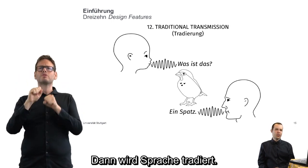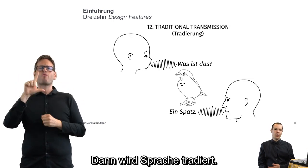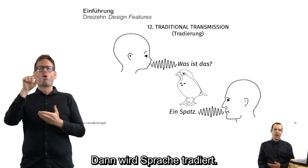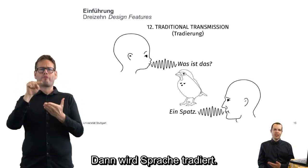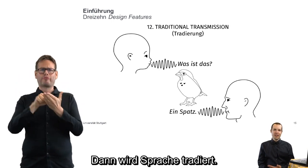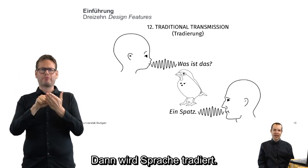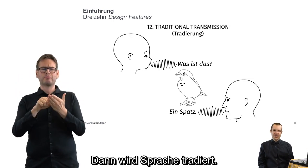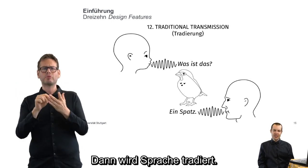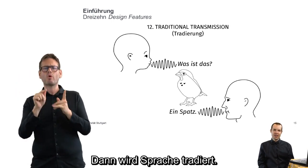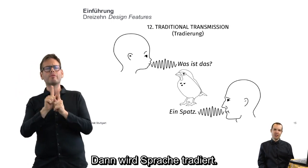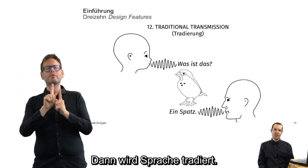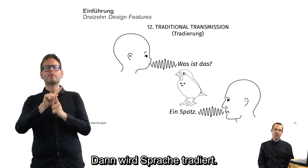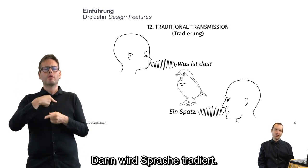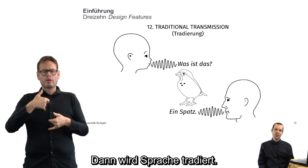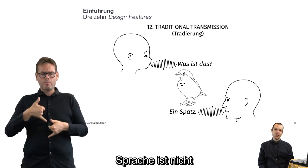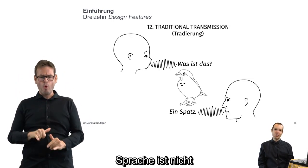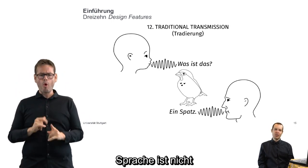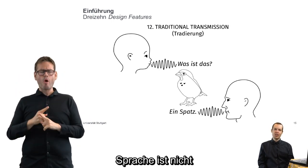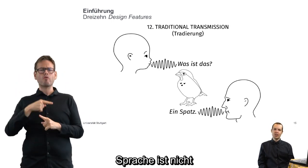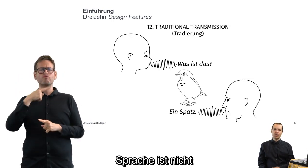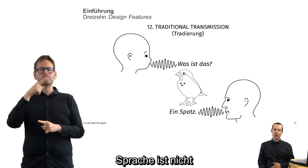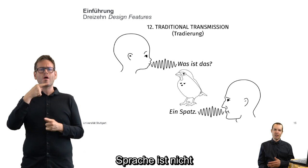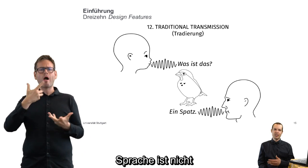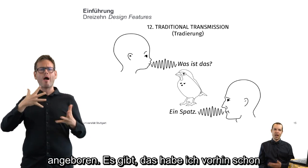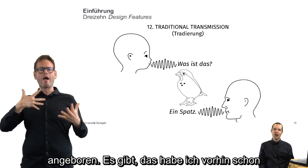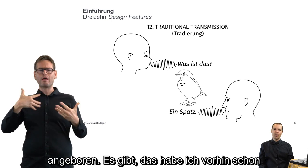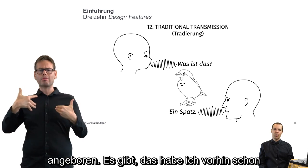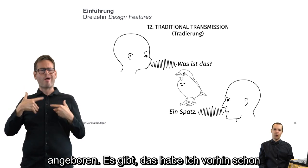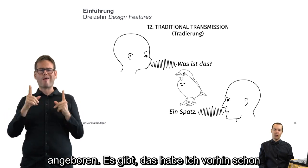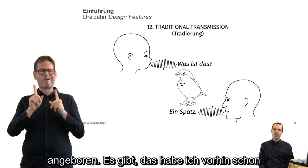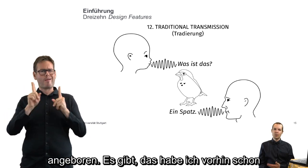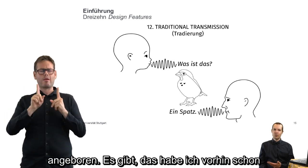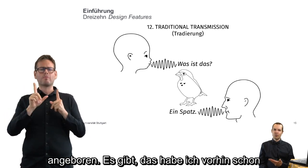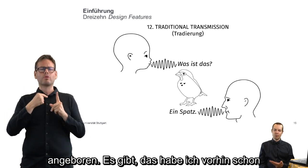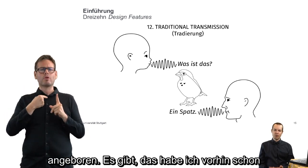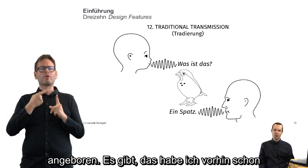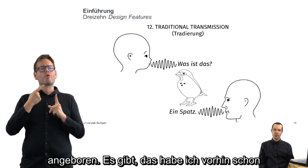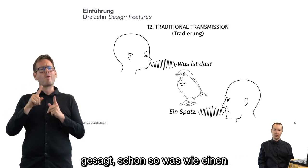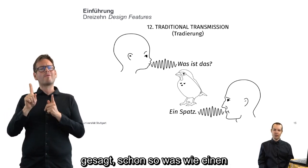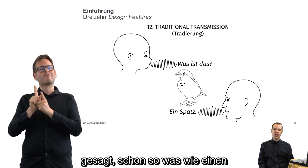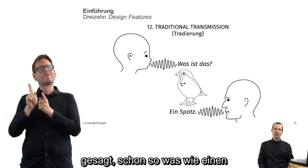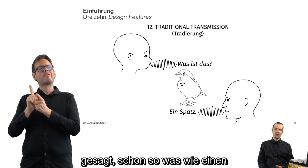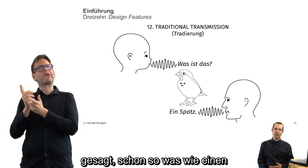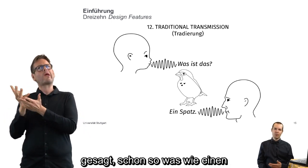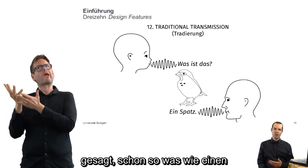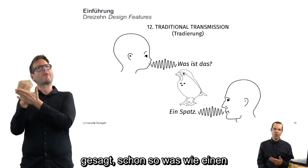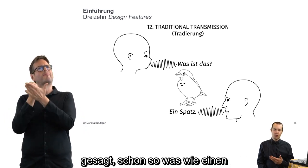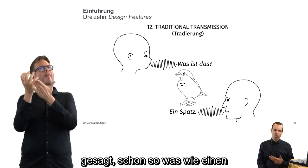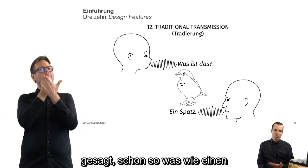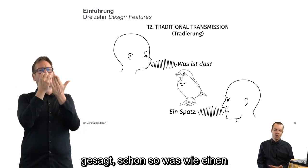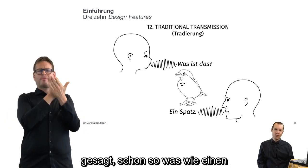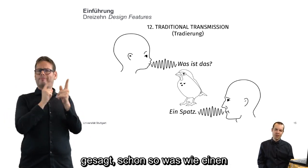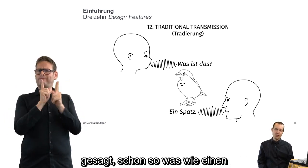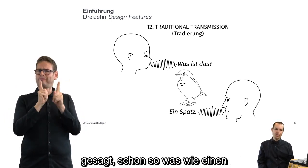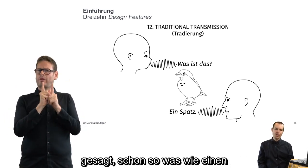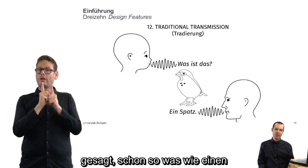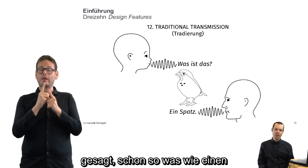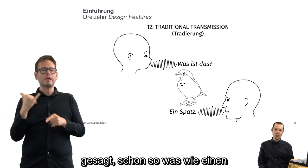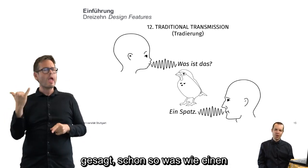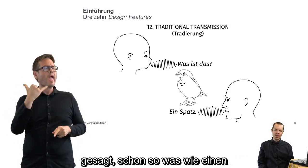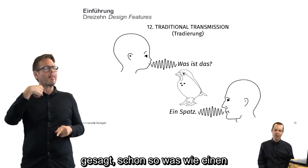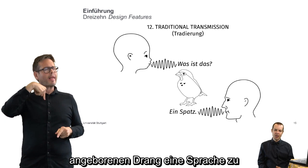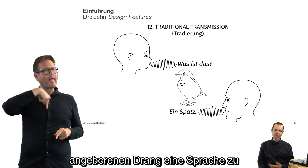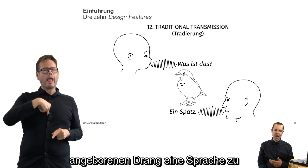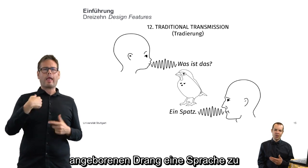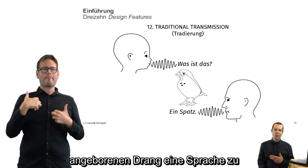Dann wird Sprache tradiert, und das ist eben nicht, Sprache ist nicht angeboren. Es gibt, wie habe ich vorhin schon gesagt, schon so etwas wie